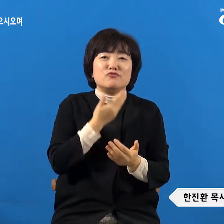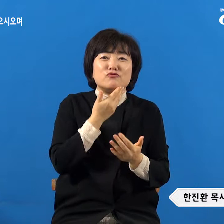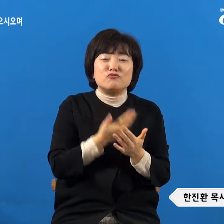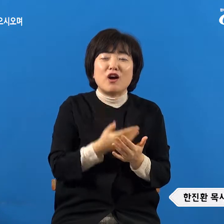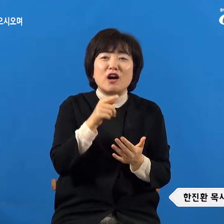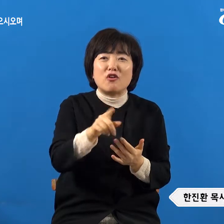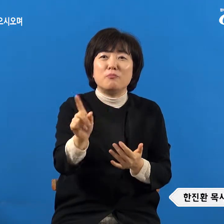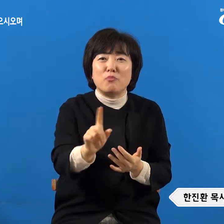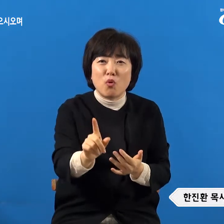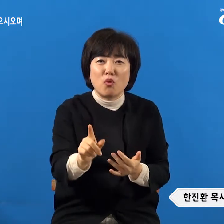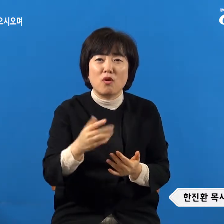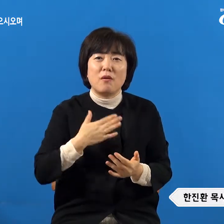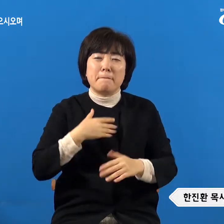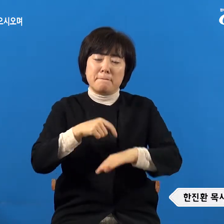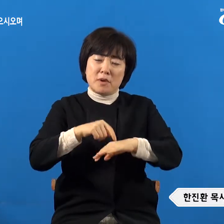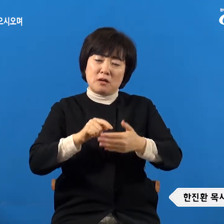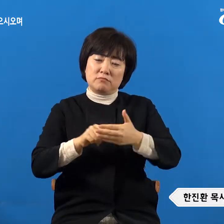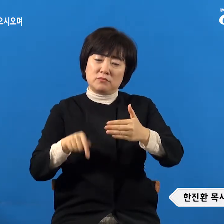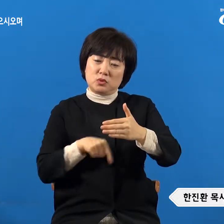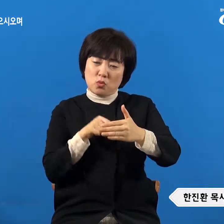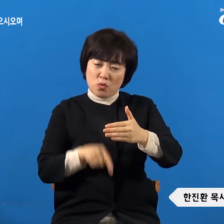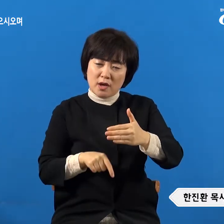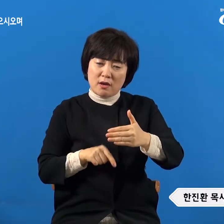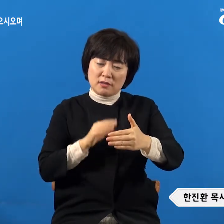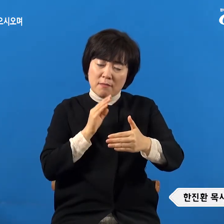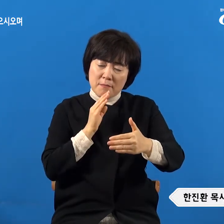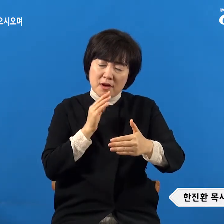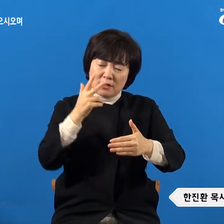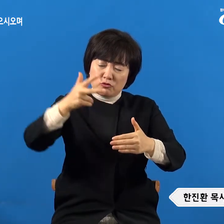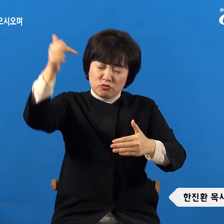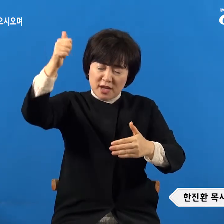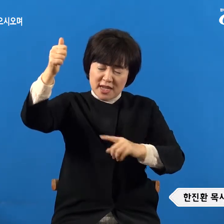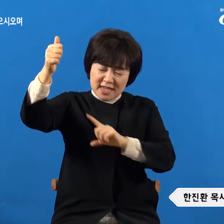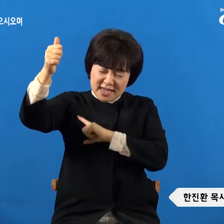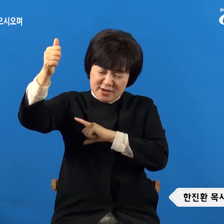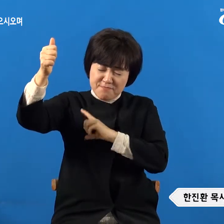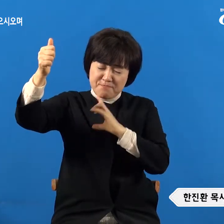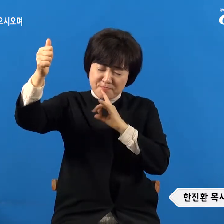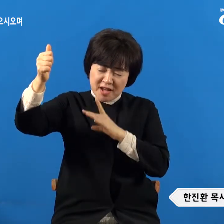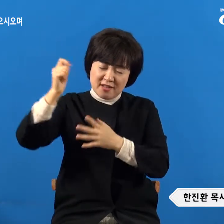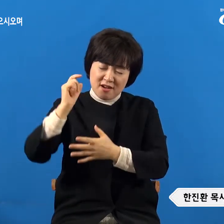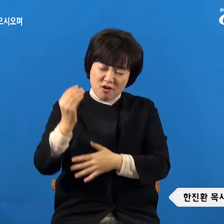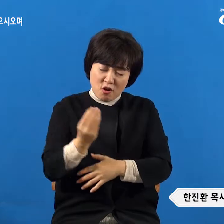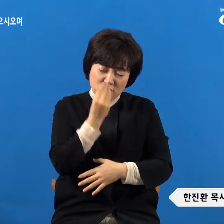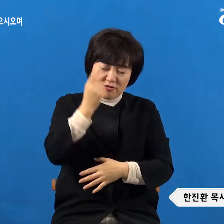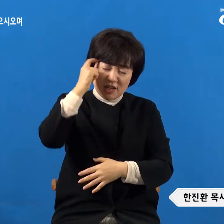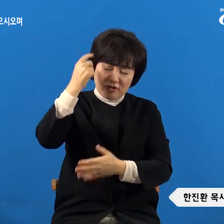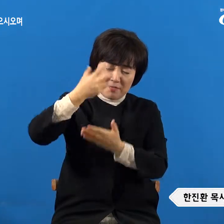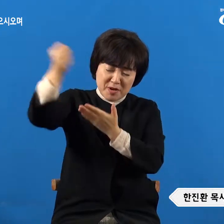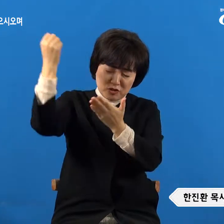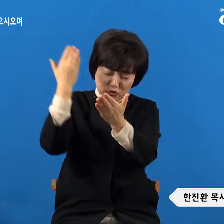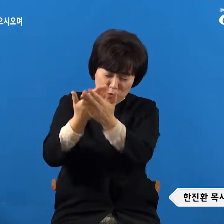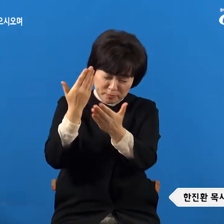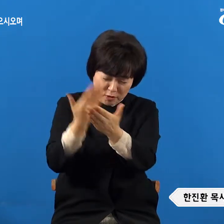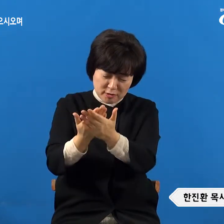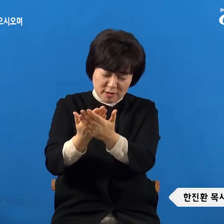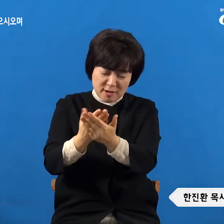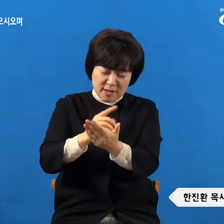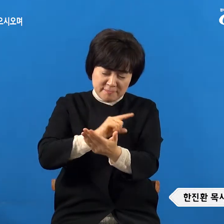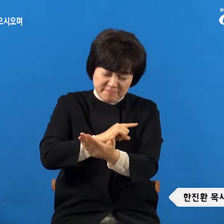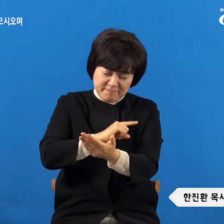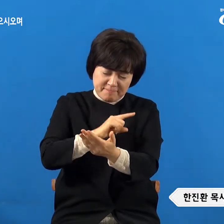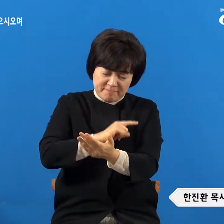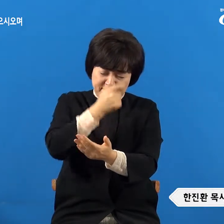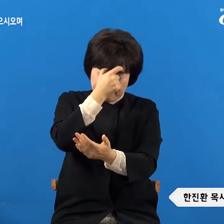중요한 것은 우리 마음속에 정말 주의 이름만이 거룩히 여김을 받으소서 하는 기도가 있느냐,